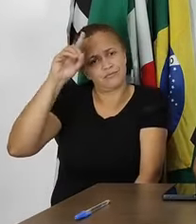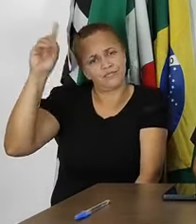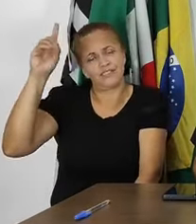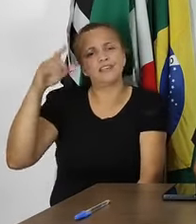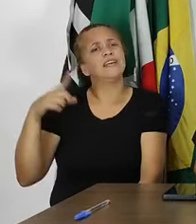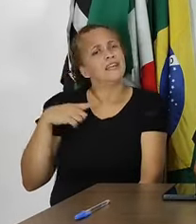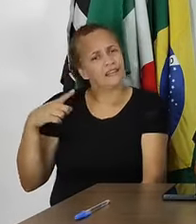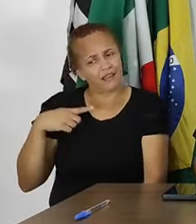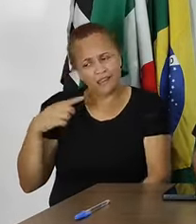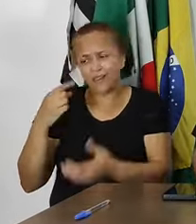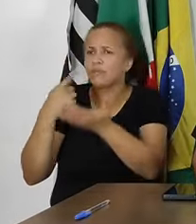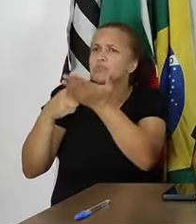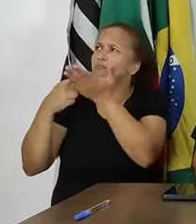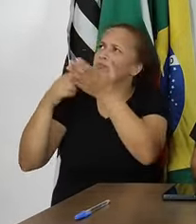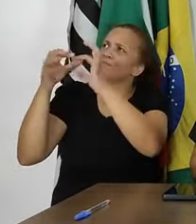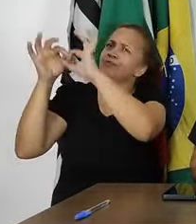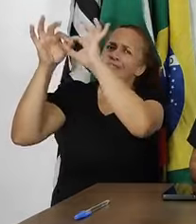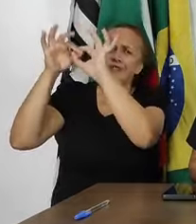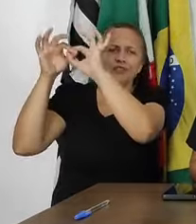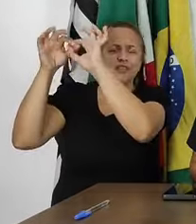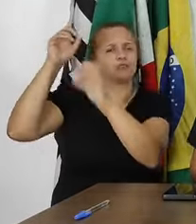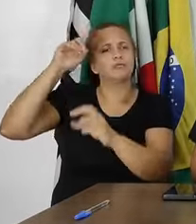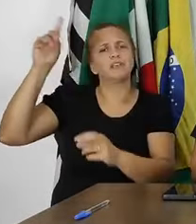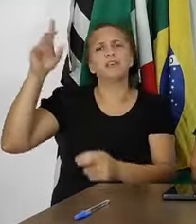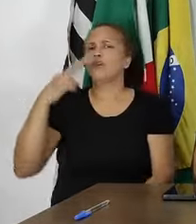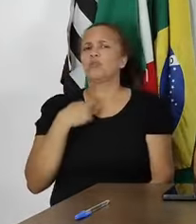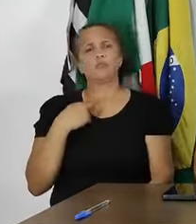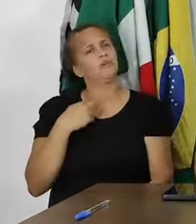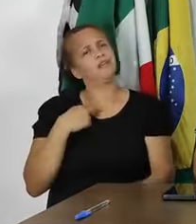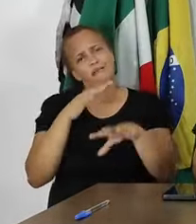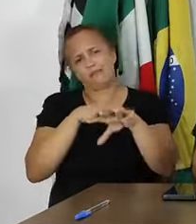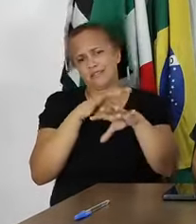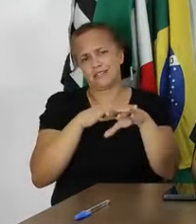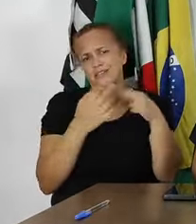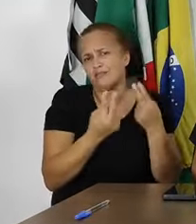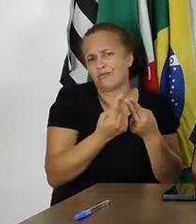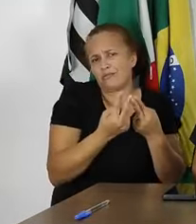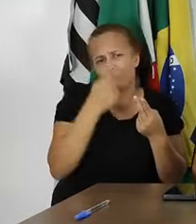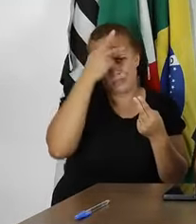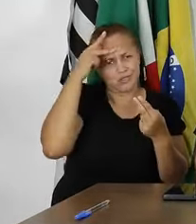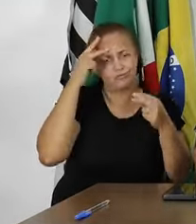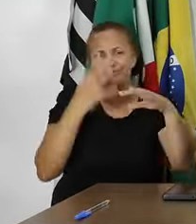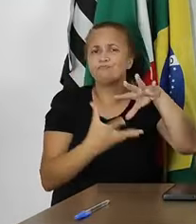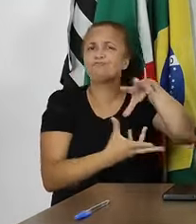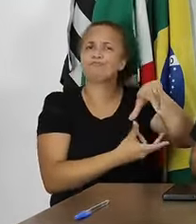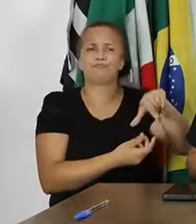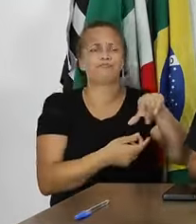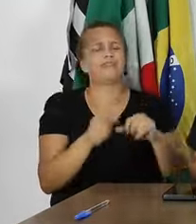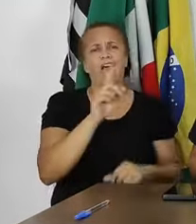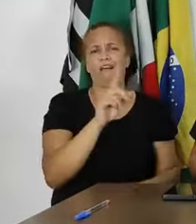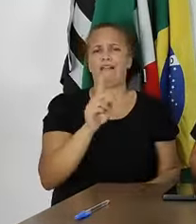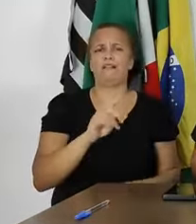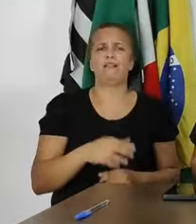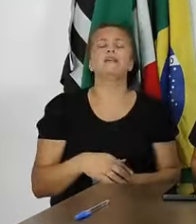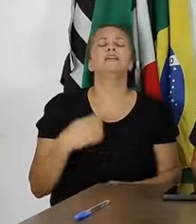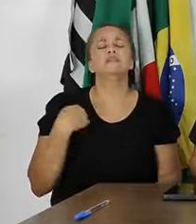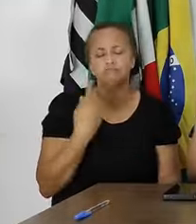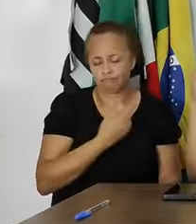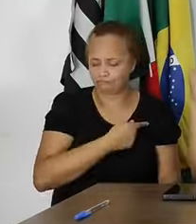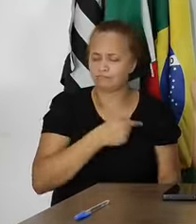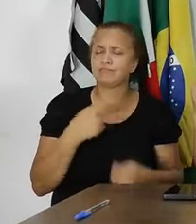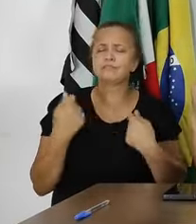com Deus Todo-Poderoso. E nós não devemos mais andar como os gentios andam. Nós devemos andar e